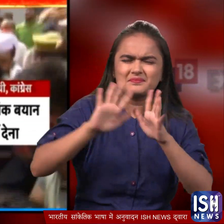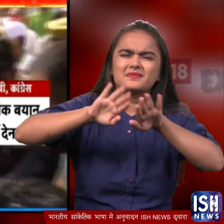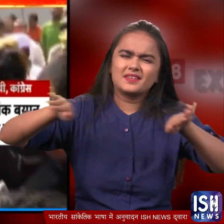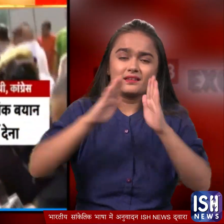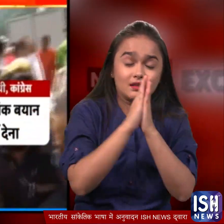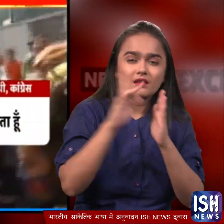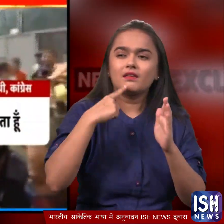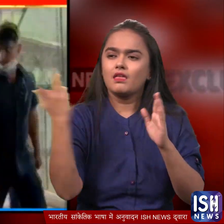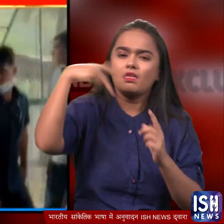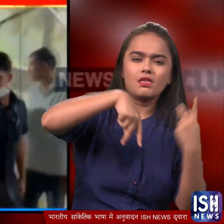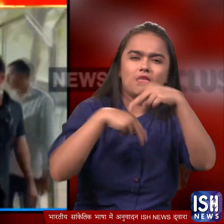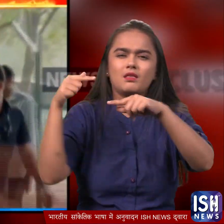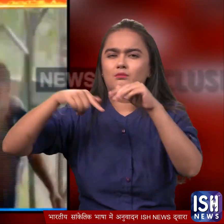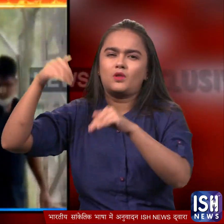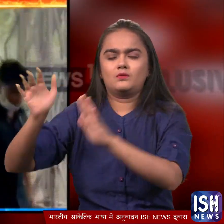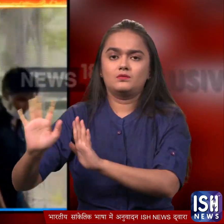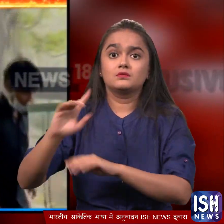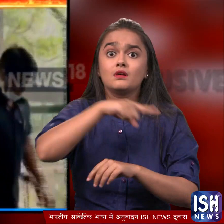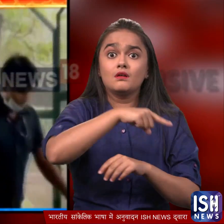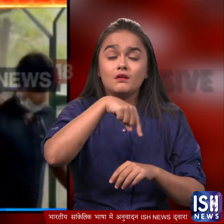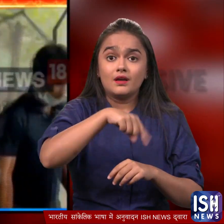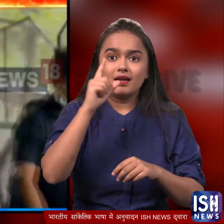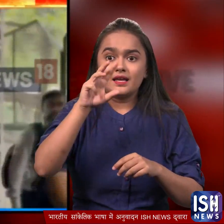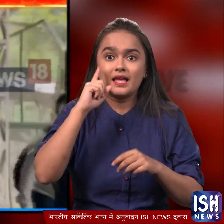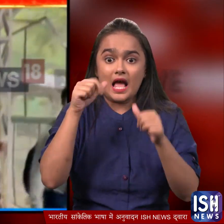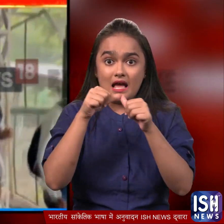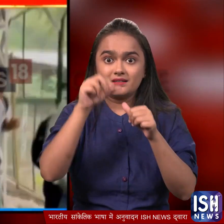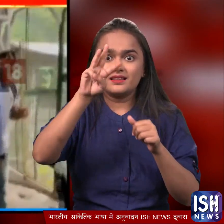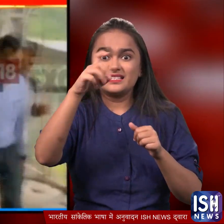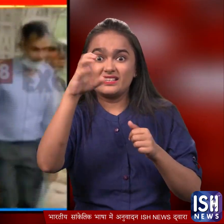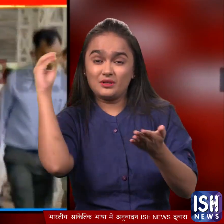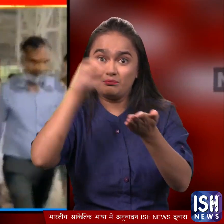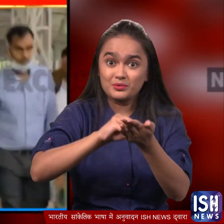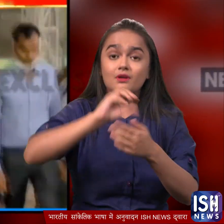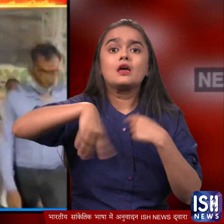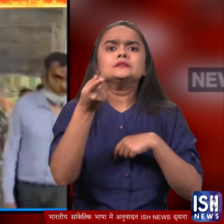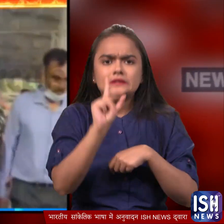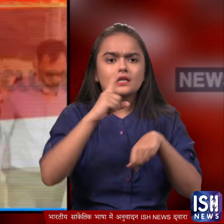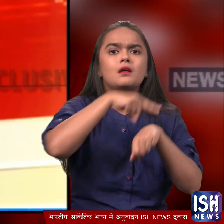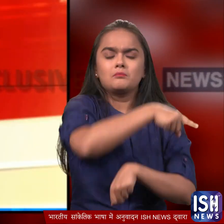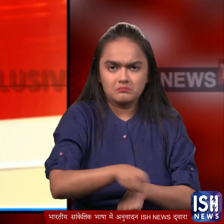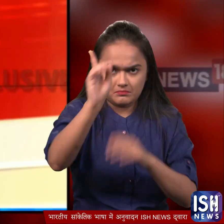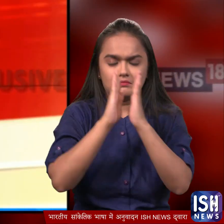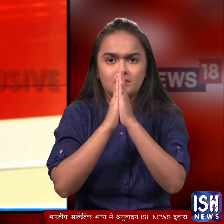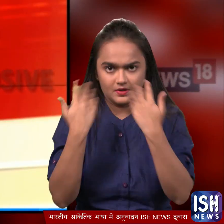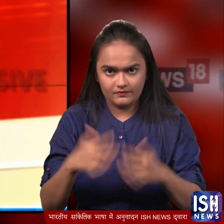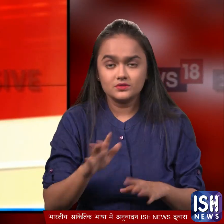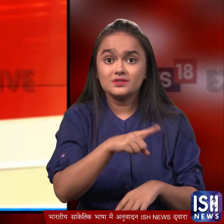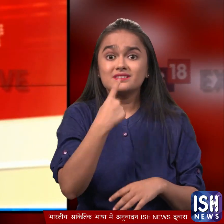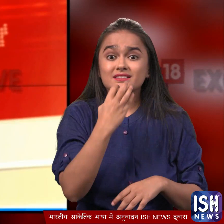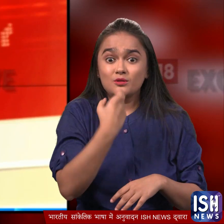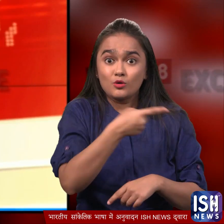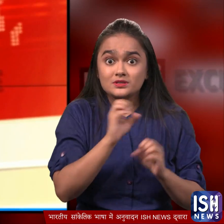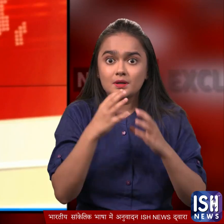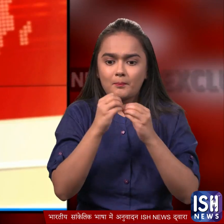कोई राजनीतिक स्टेटमेंट नहीं देना। आर्टिकल 370 हटने के बाद ये राहुल गांधी का दूसरा जम्मू कश्मीर दौरा है। सौभाग्य की बात है कि राहुल गांधी